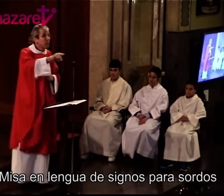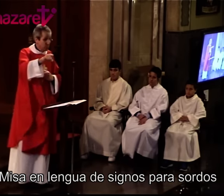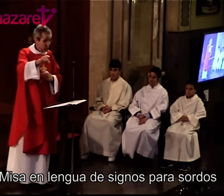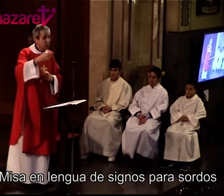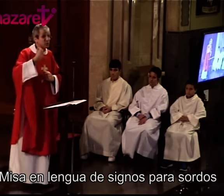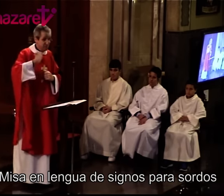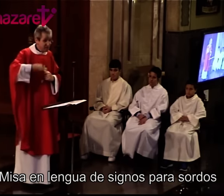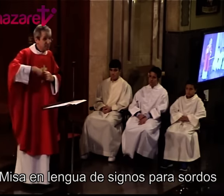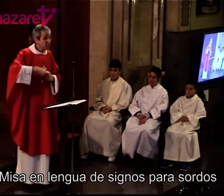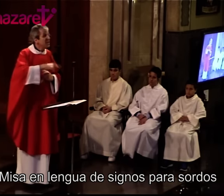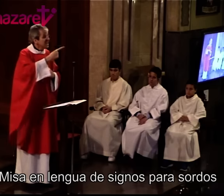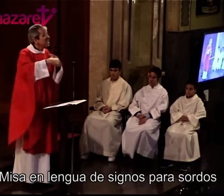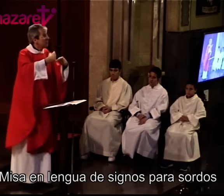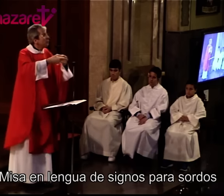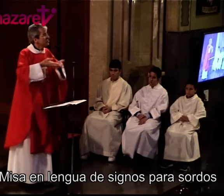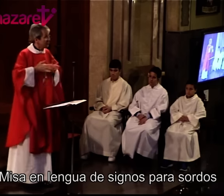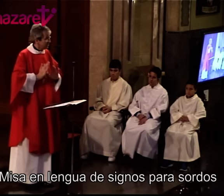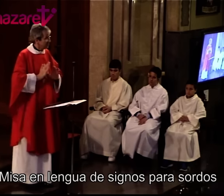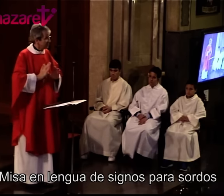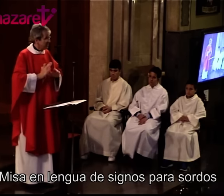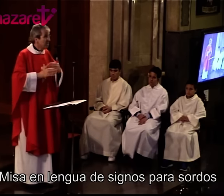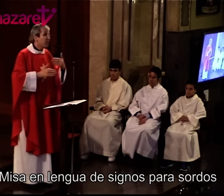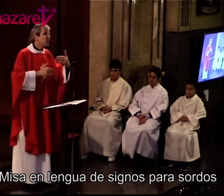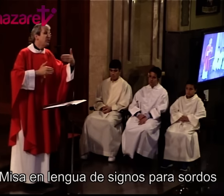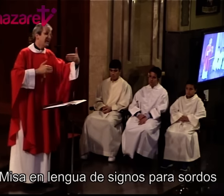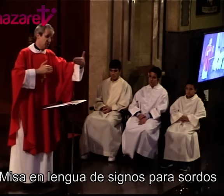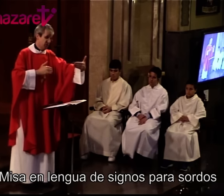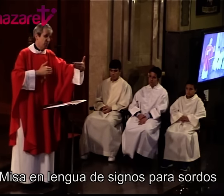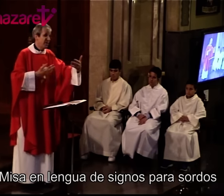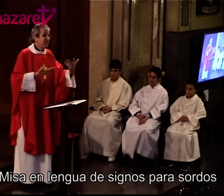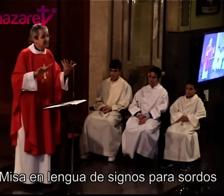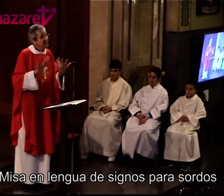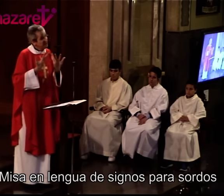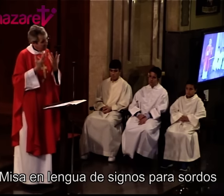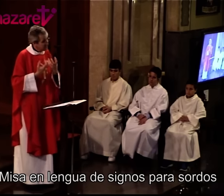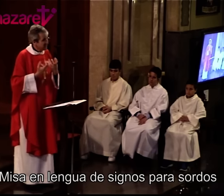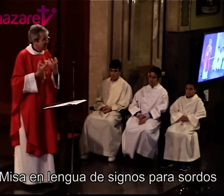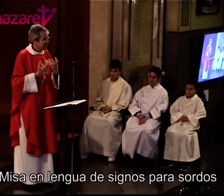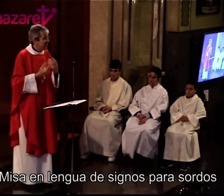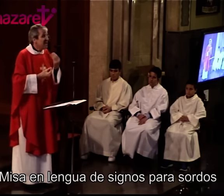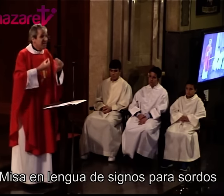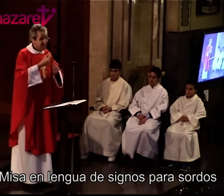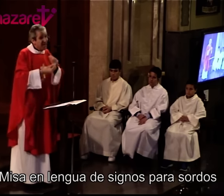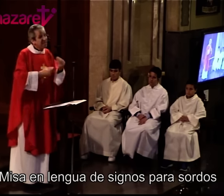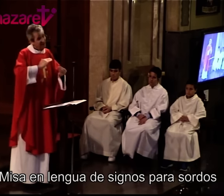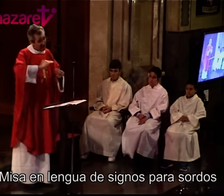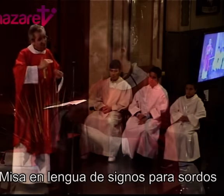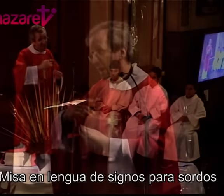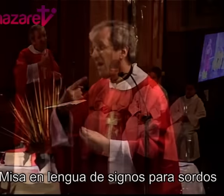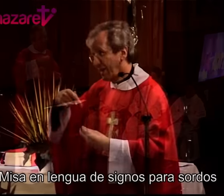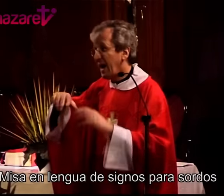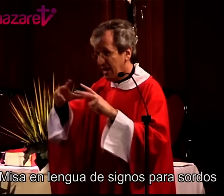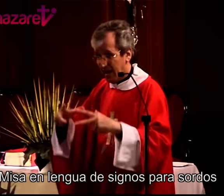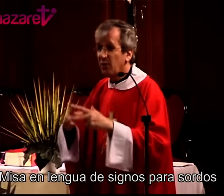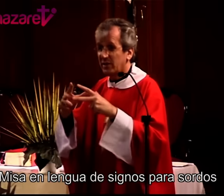bien por vosotros mismos y por vuestros hijos, por todas las consecuencias, tristemente, de hacer el